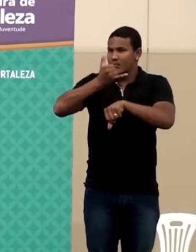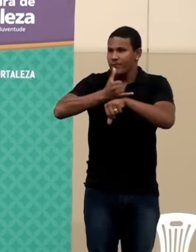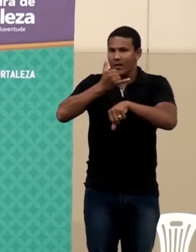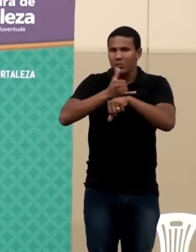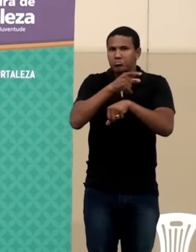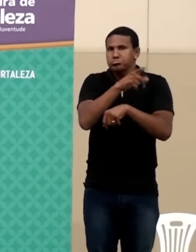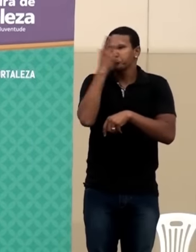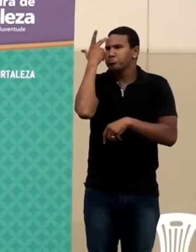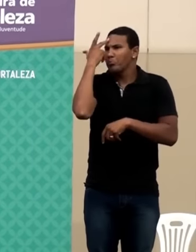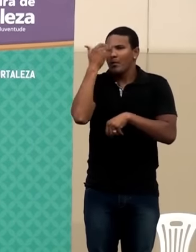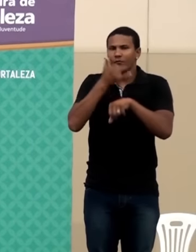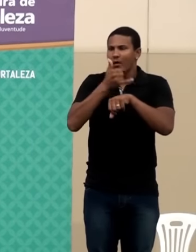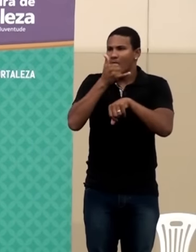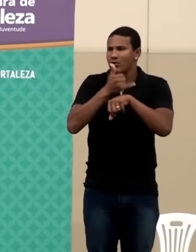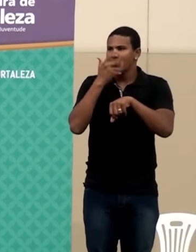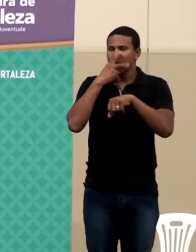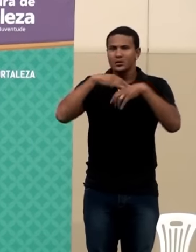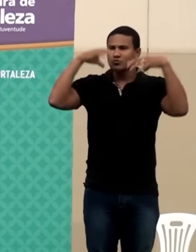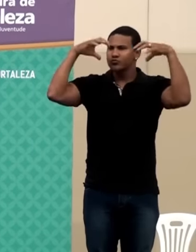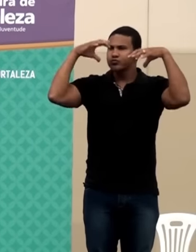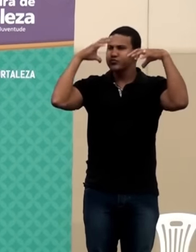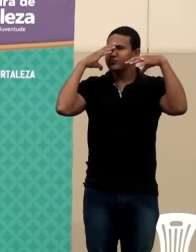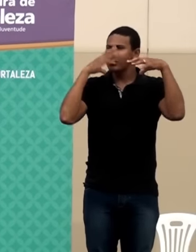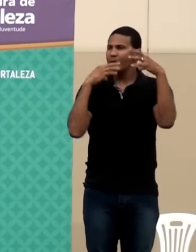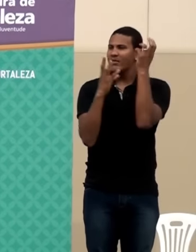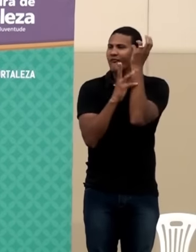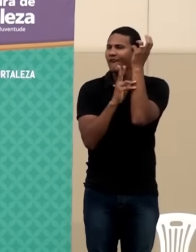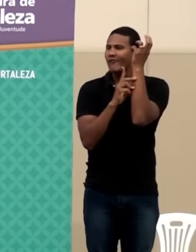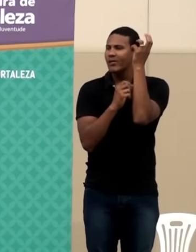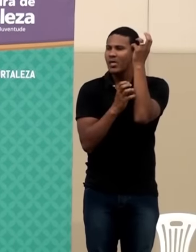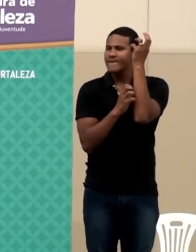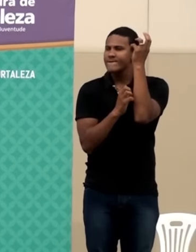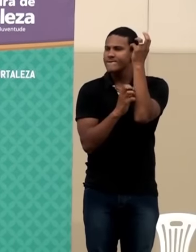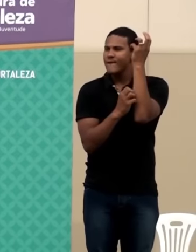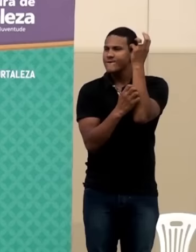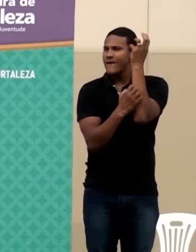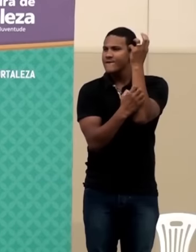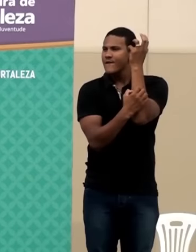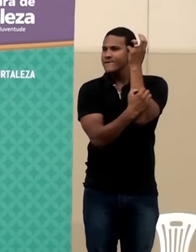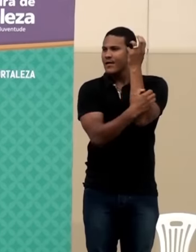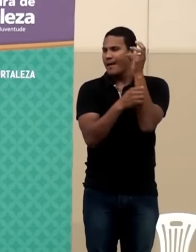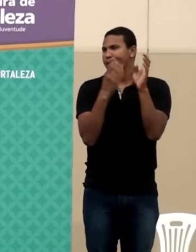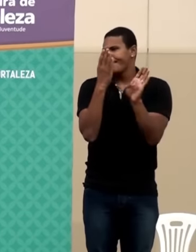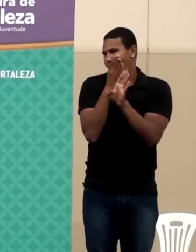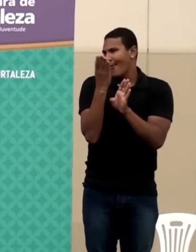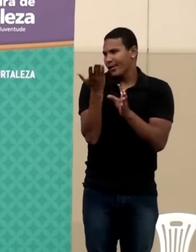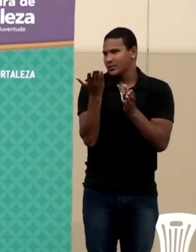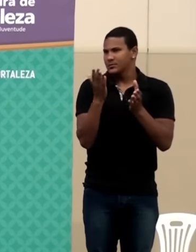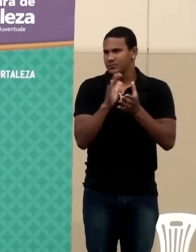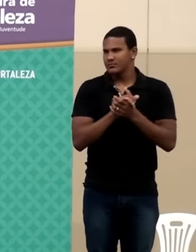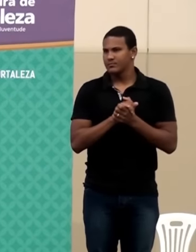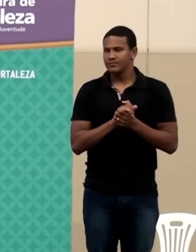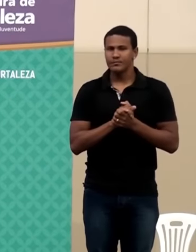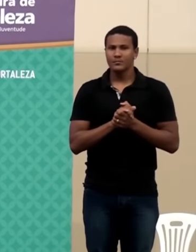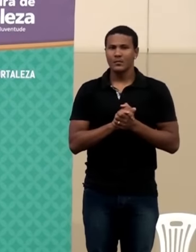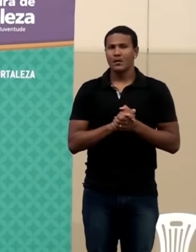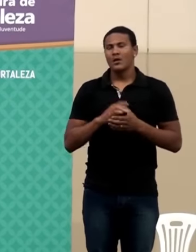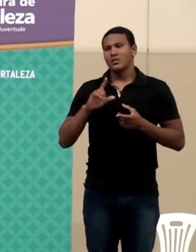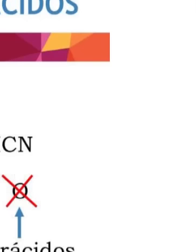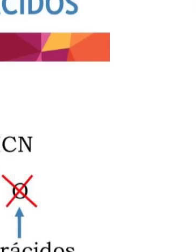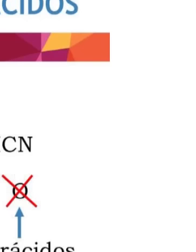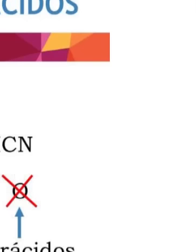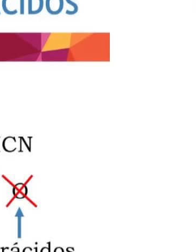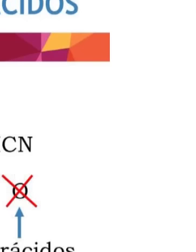dessa chuva ácida. Então, há uma série de fatores aí relacionados com a formação da chuva ácida. Os dois hidrácidos que estão